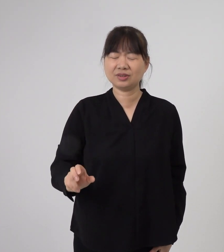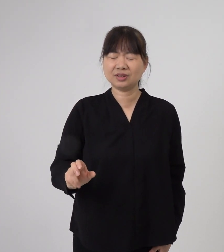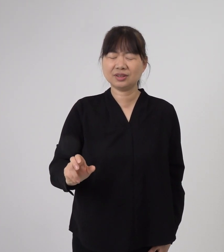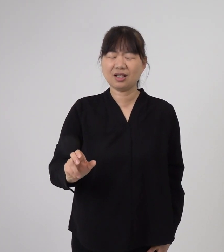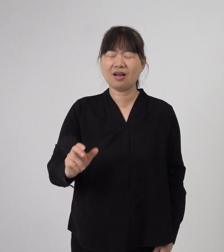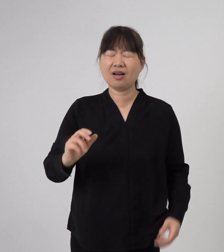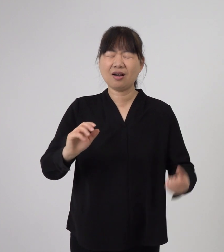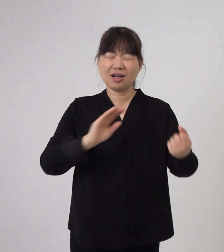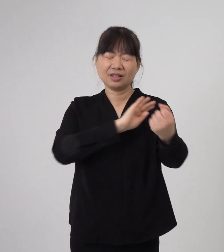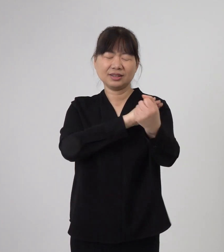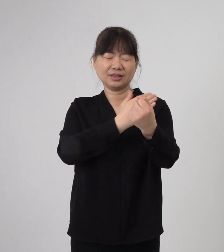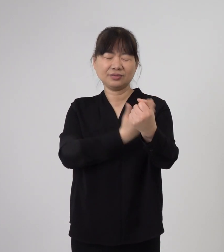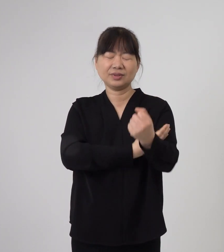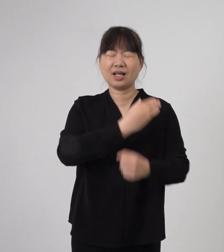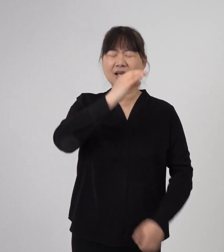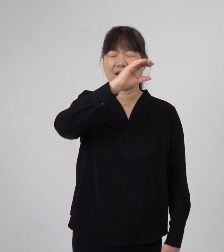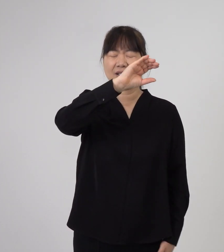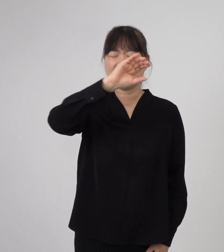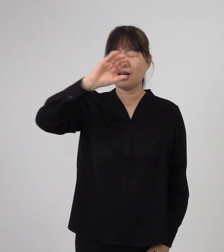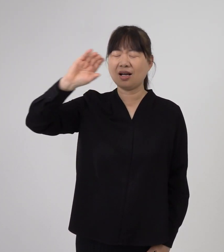십자가의 능력